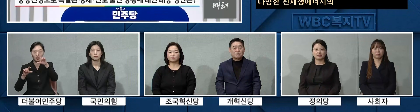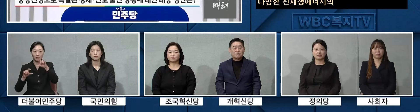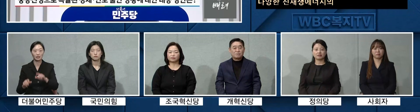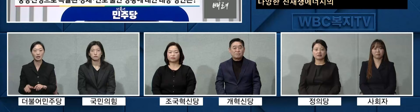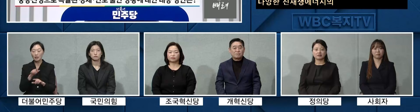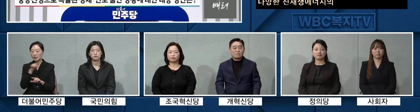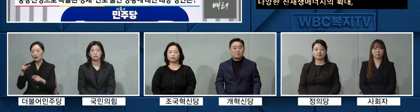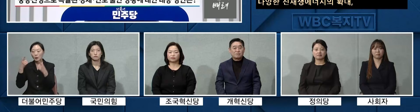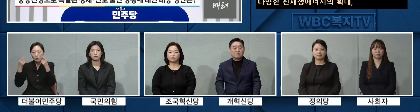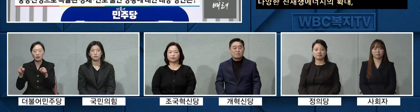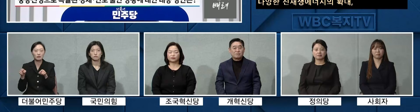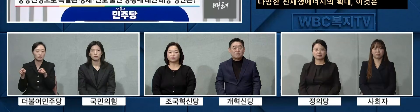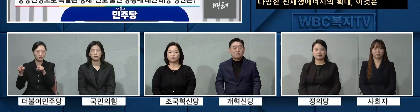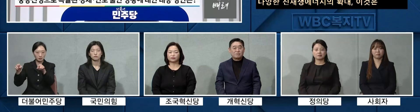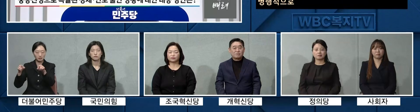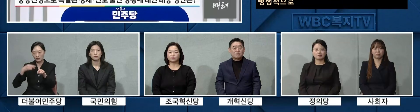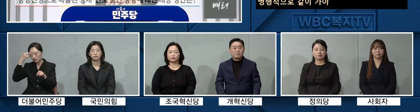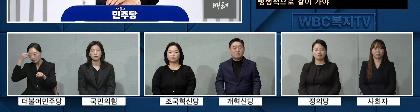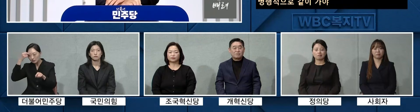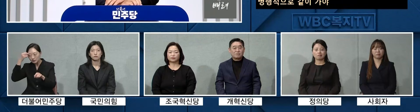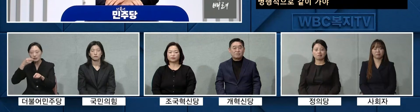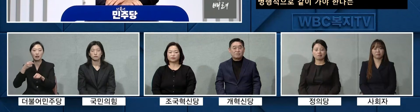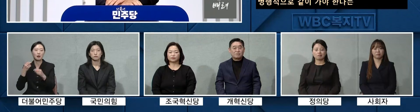병행적으로 같이 가야 된다는 것이 저희들의 입장입니다.